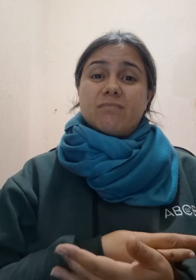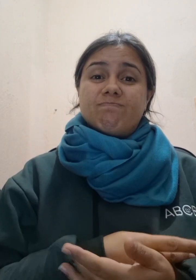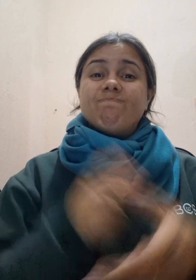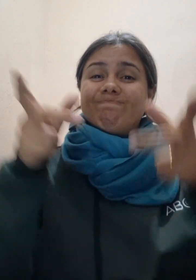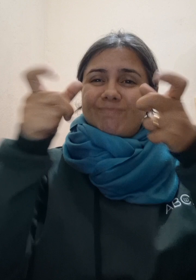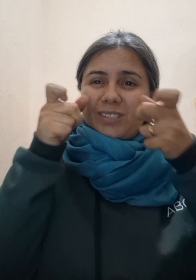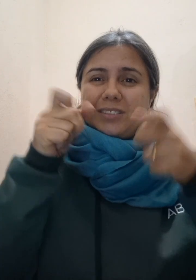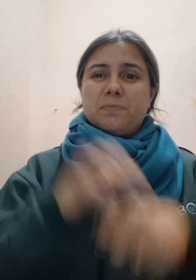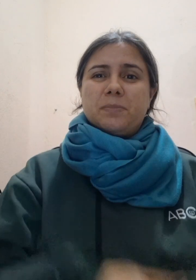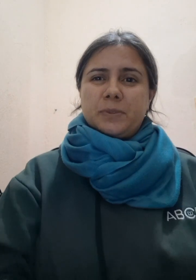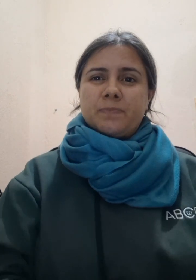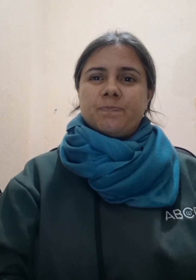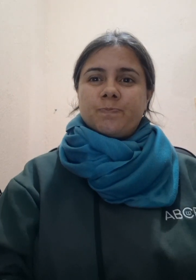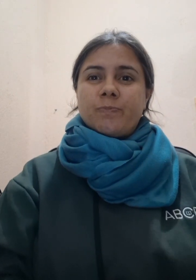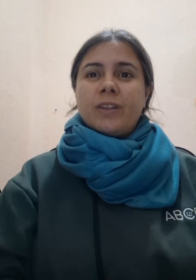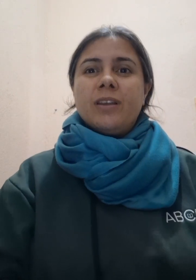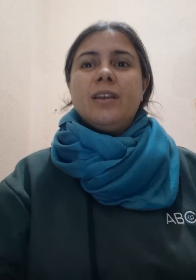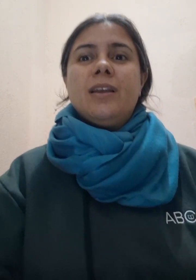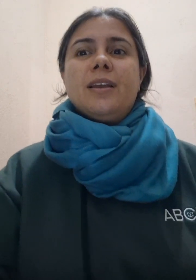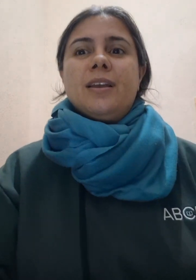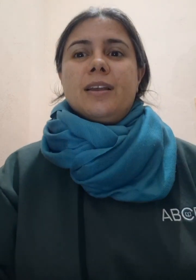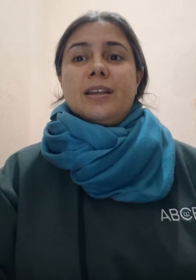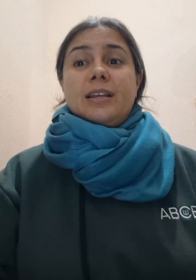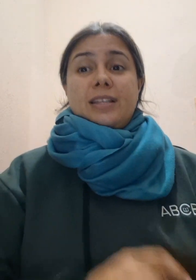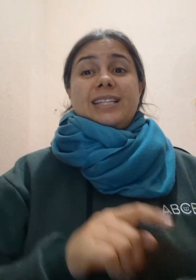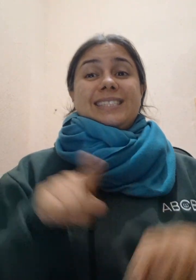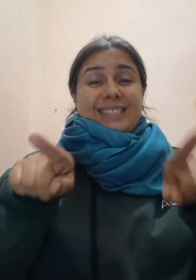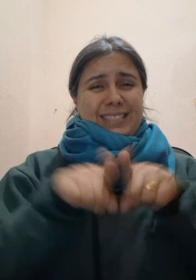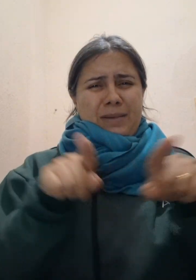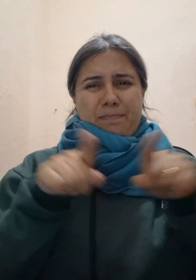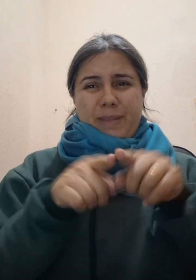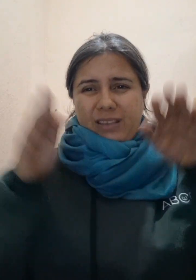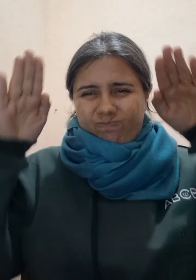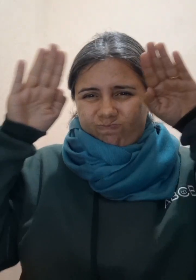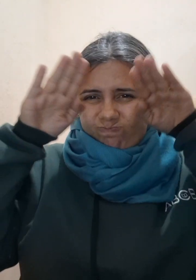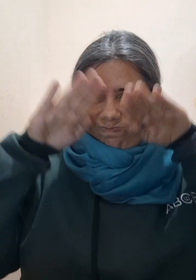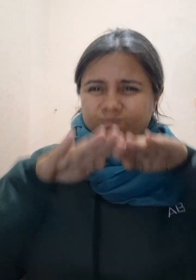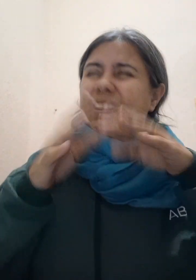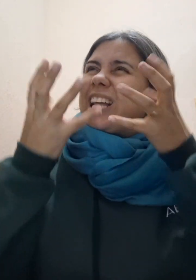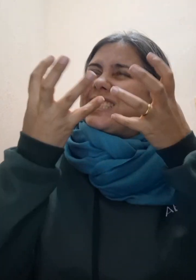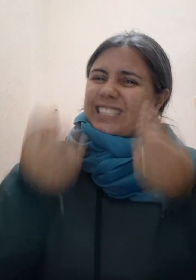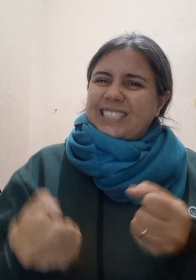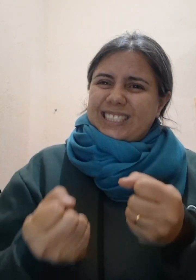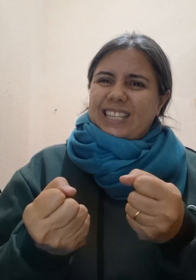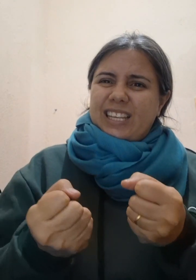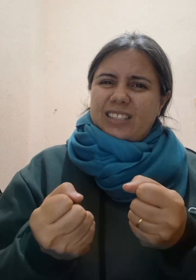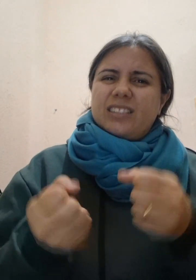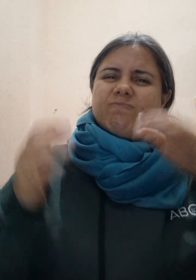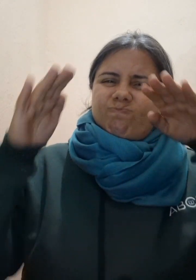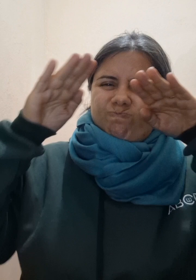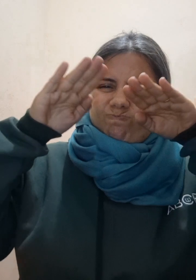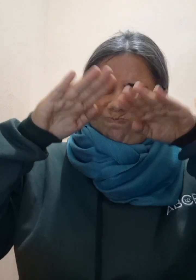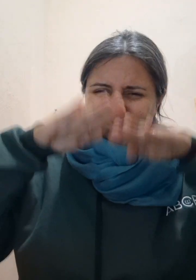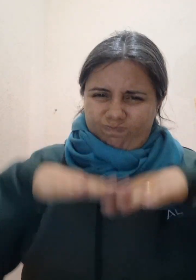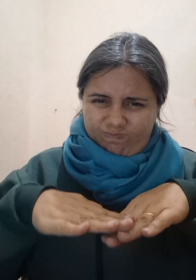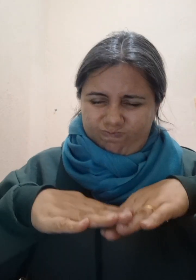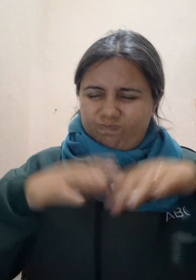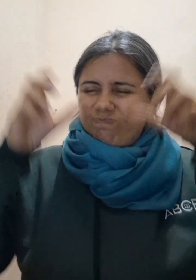um Deus soberano que eu não conhecia. Então, Jó fala que ele estava errado,